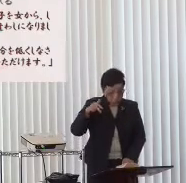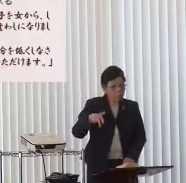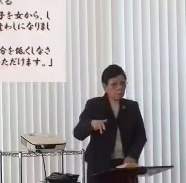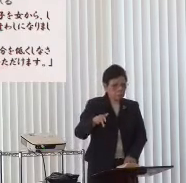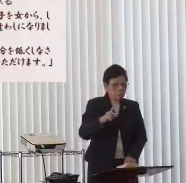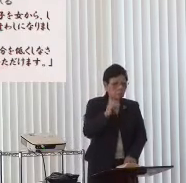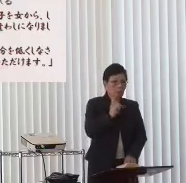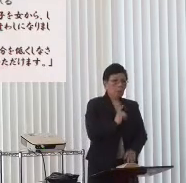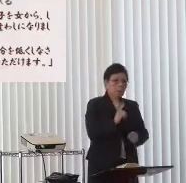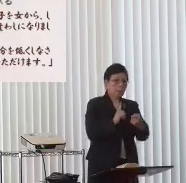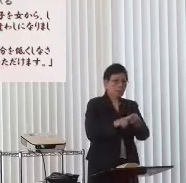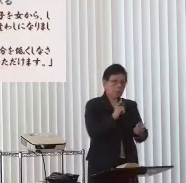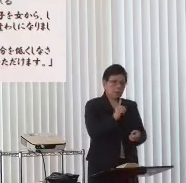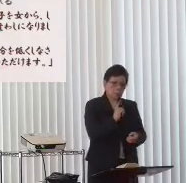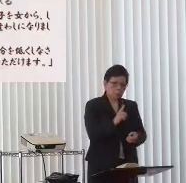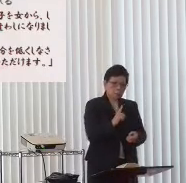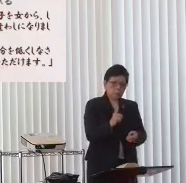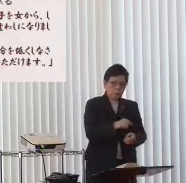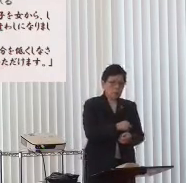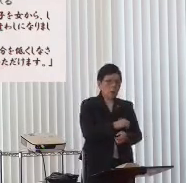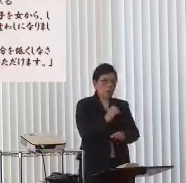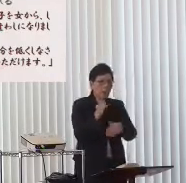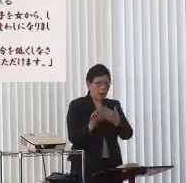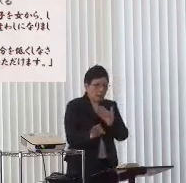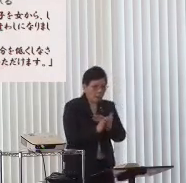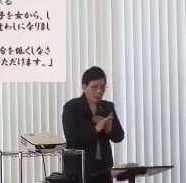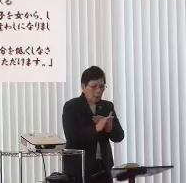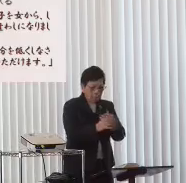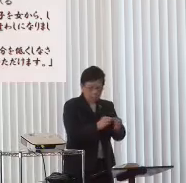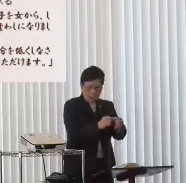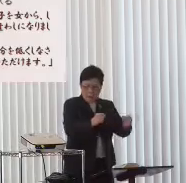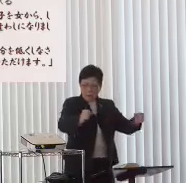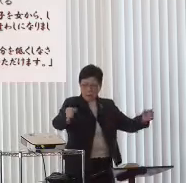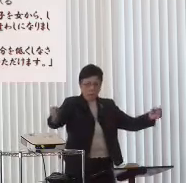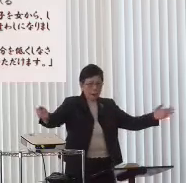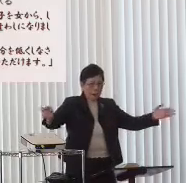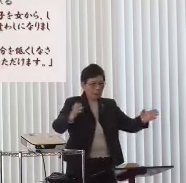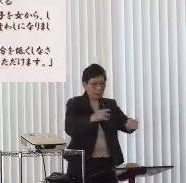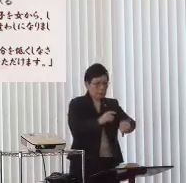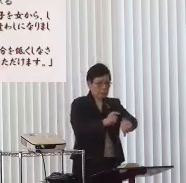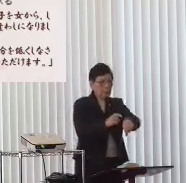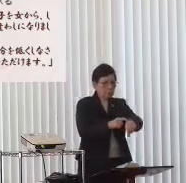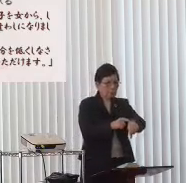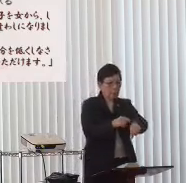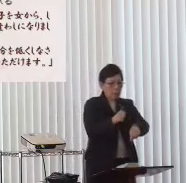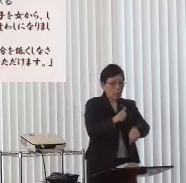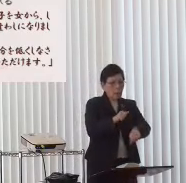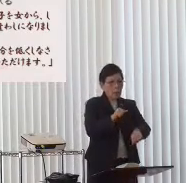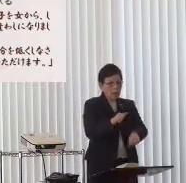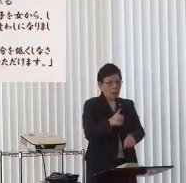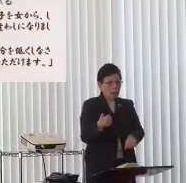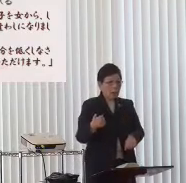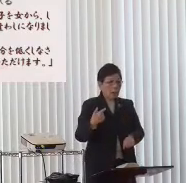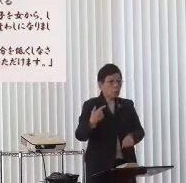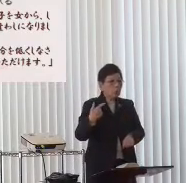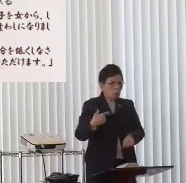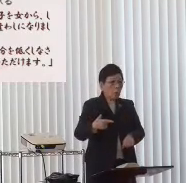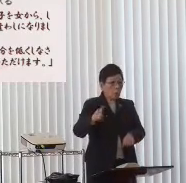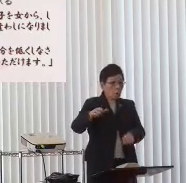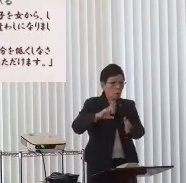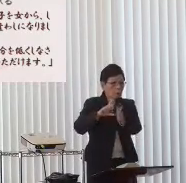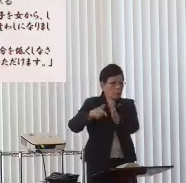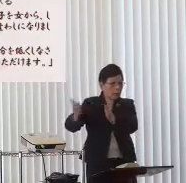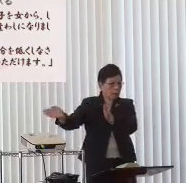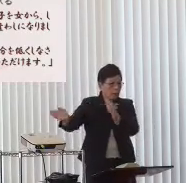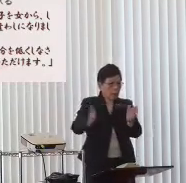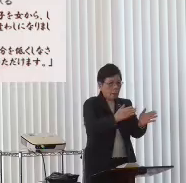時には非常に長い期間、例えばイエス様をこの地上に送られるのはあのアダムの時から始めて、それこそ何千